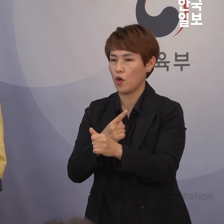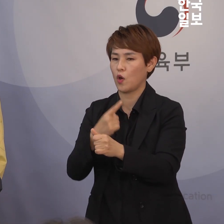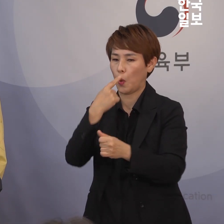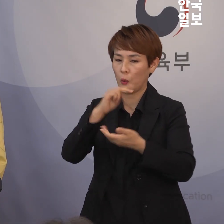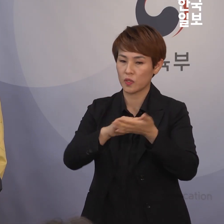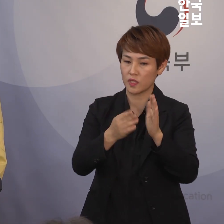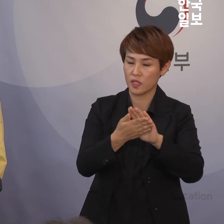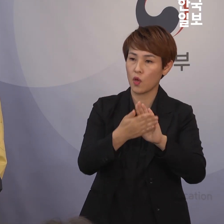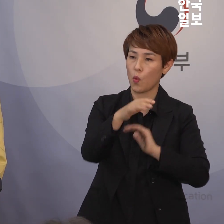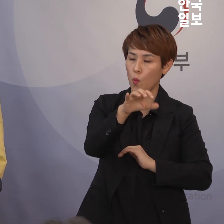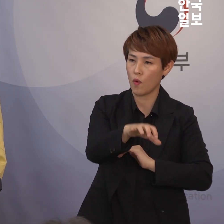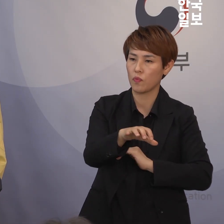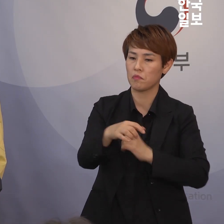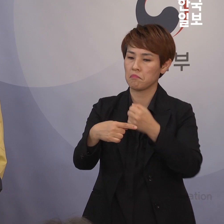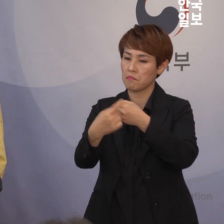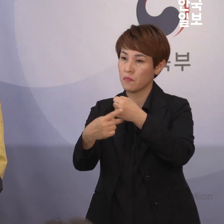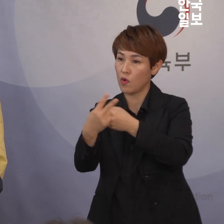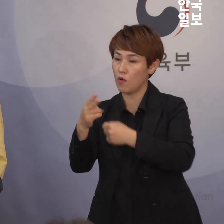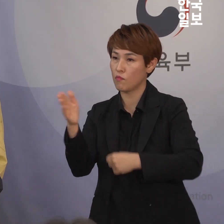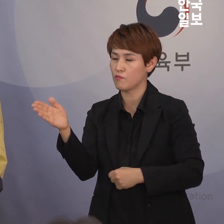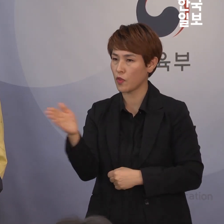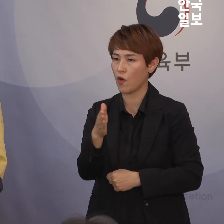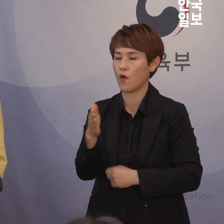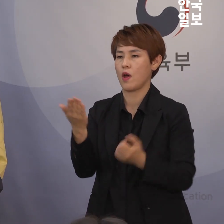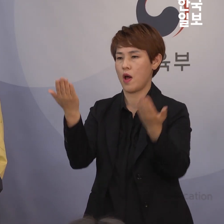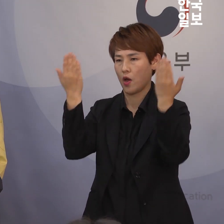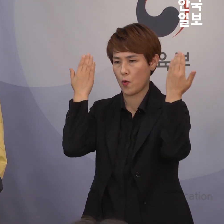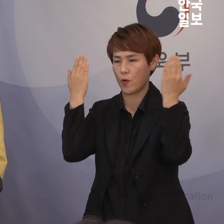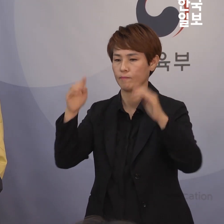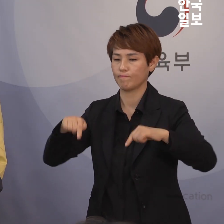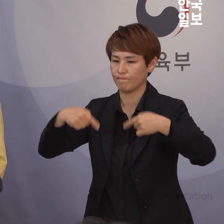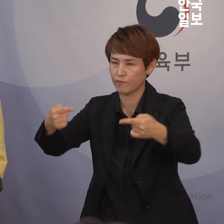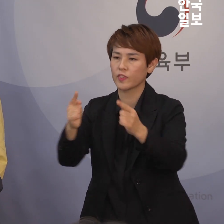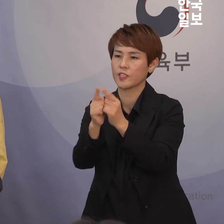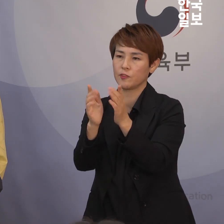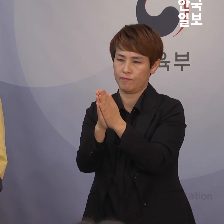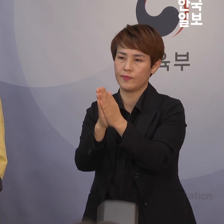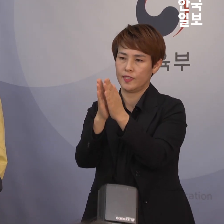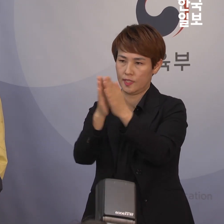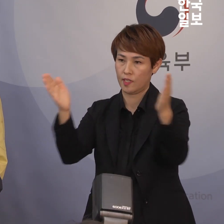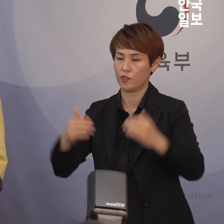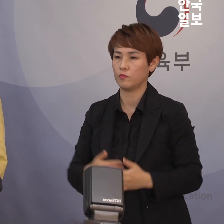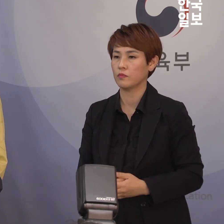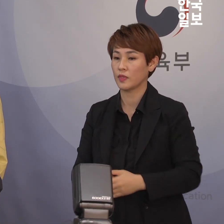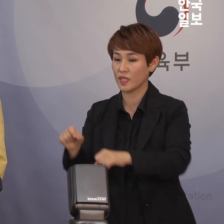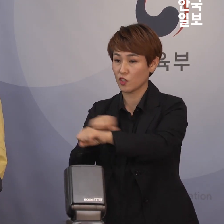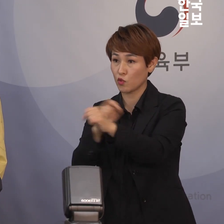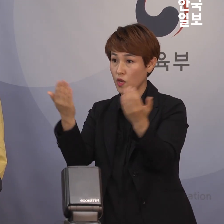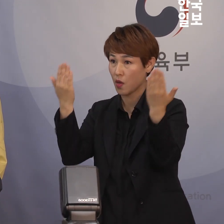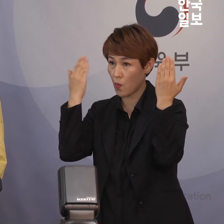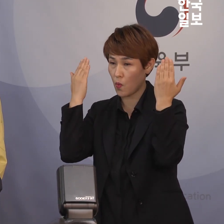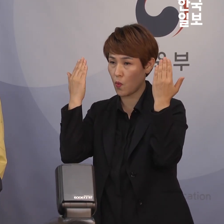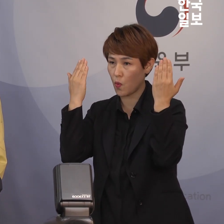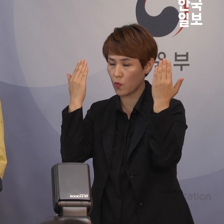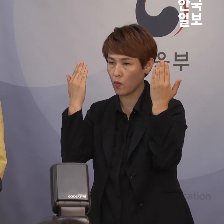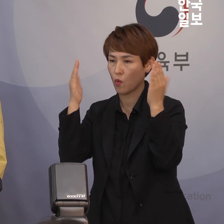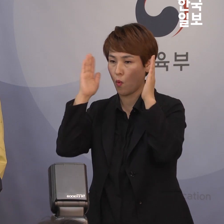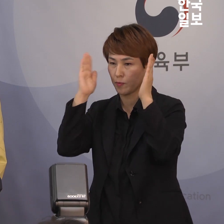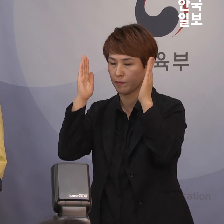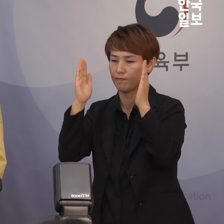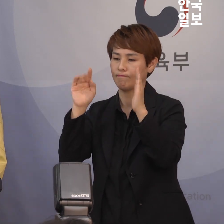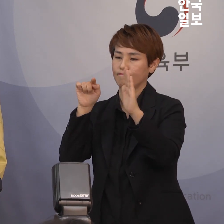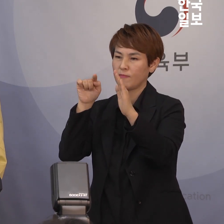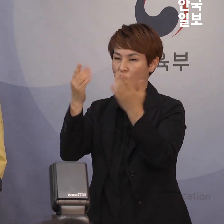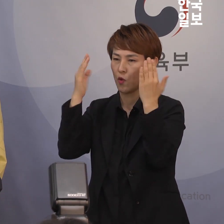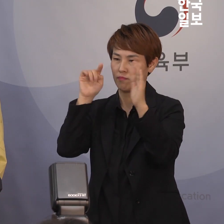유치원과 초등 1, 2학년부터 등교하도록 하겠습니다. 특수학교도 단계별 등교 수업